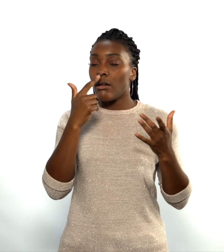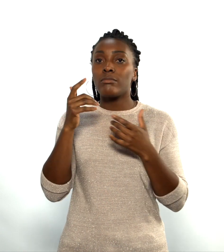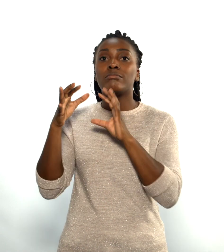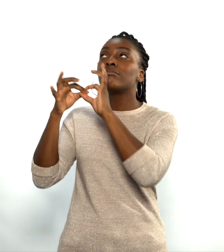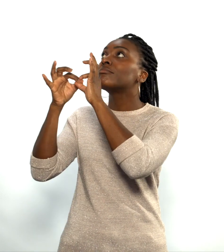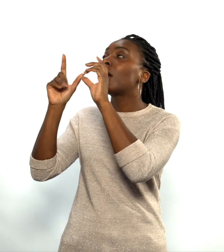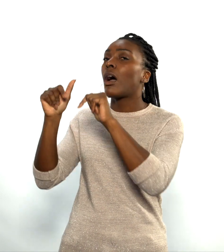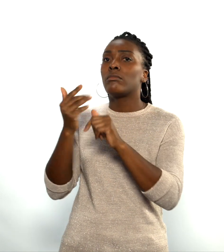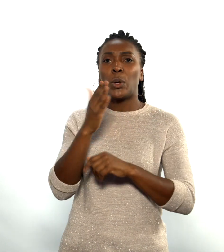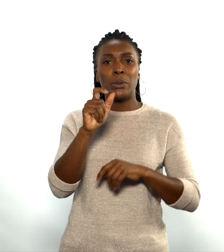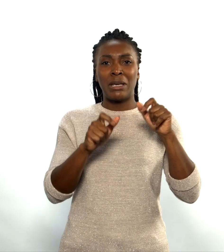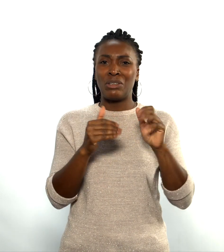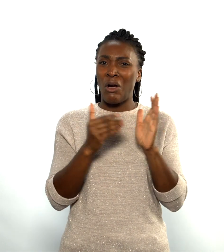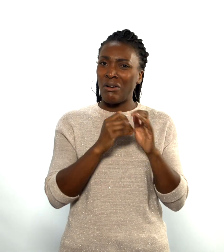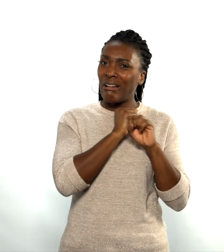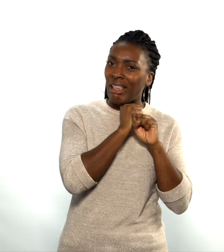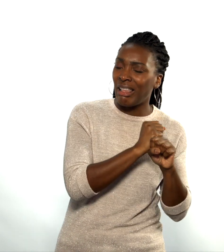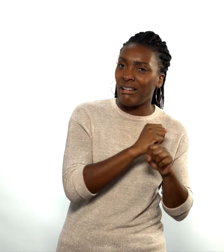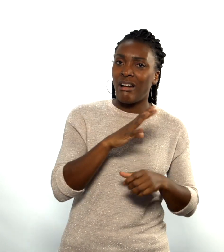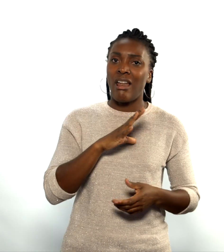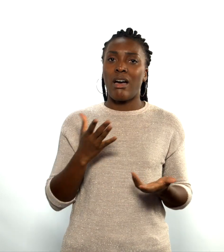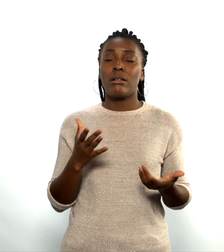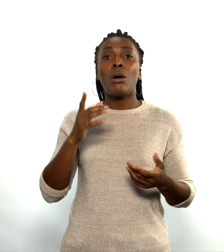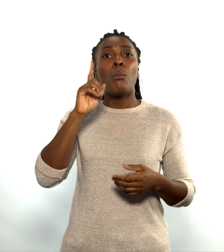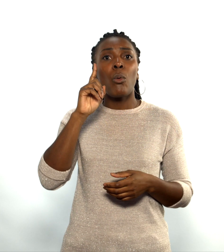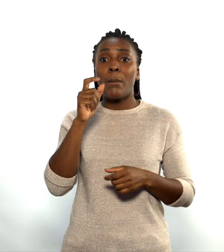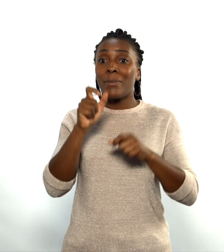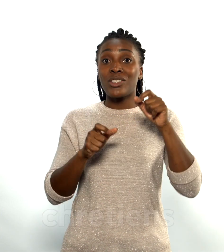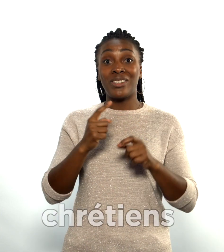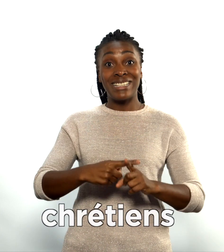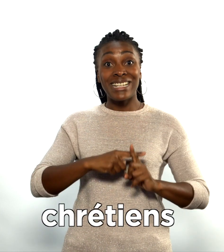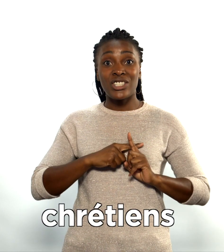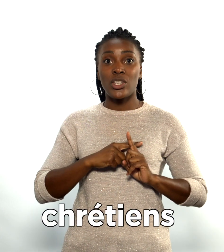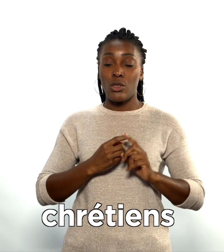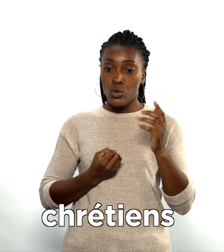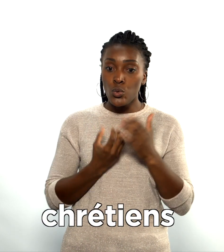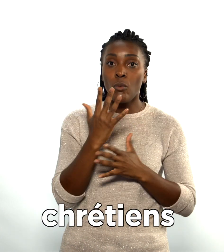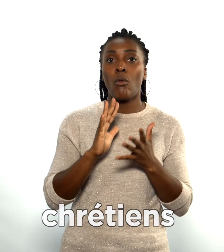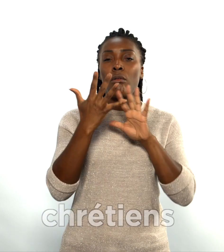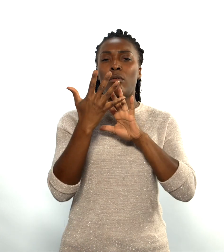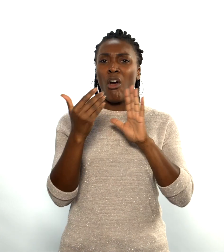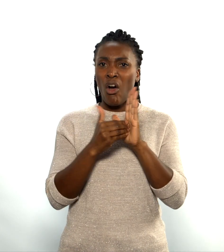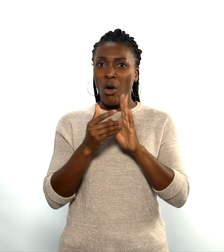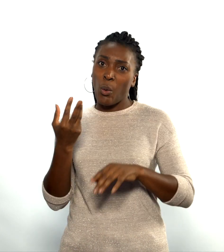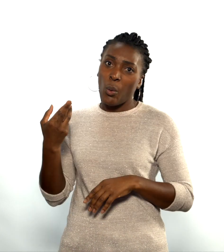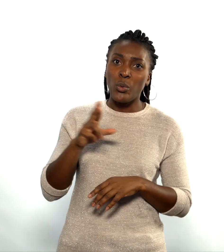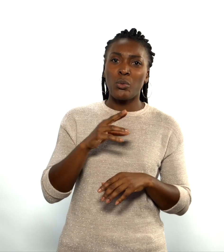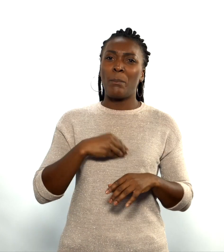manque, alors que d'autres non? Et pourquoi des chrétiens nés de nouveau retombent parfois dans leurs vieux